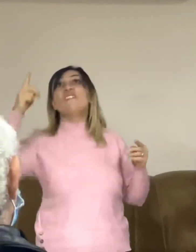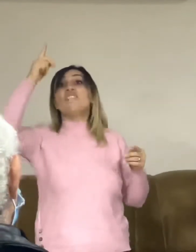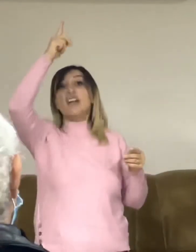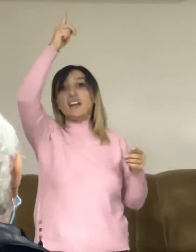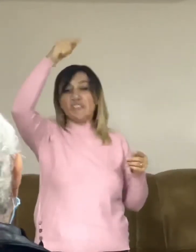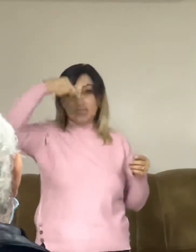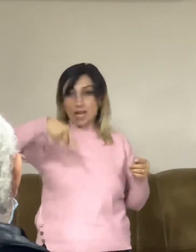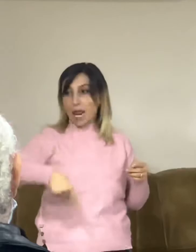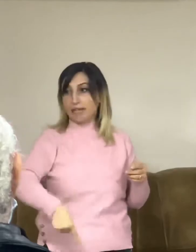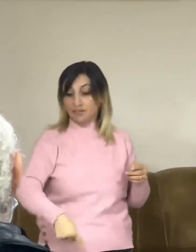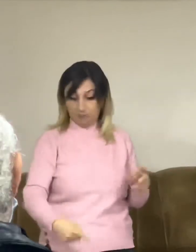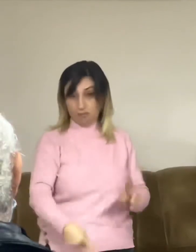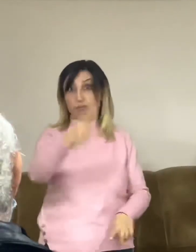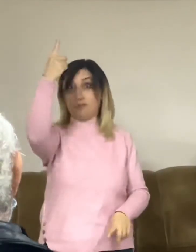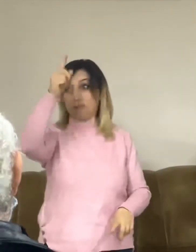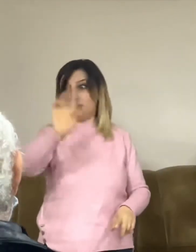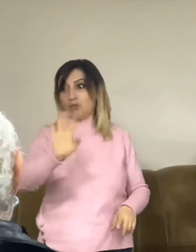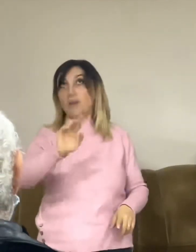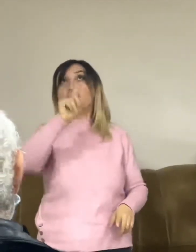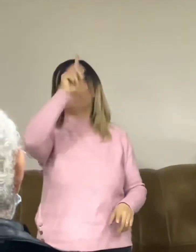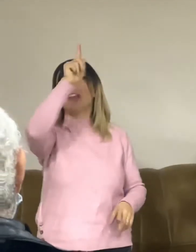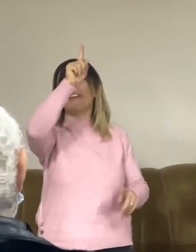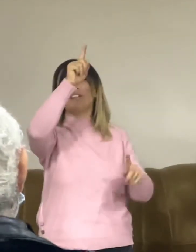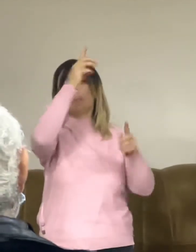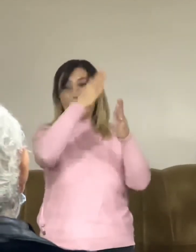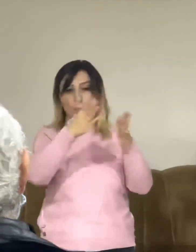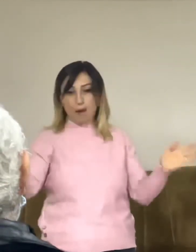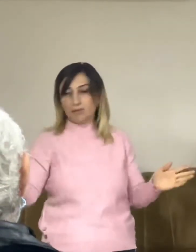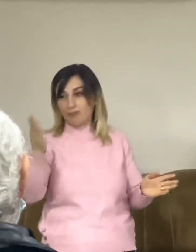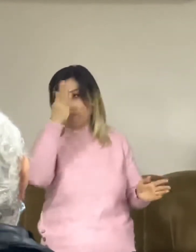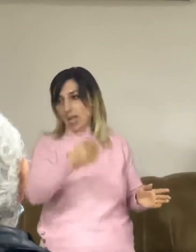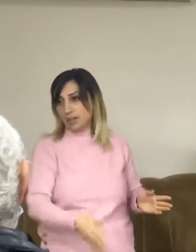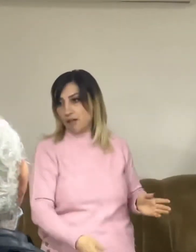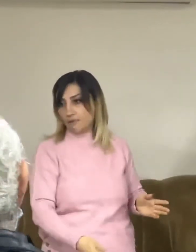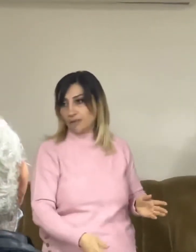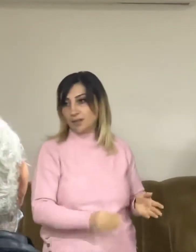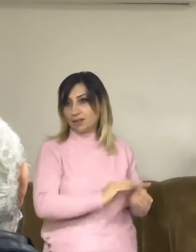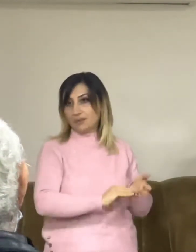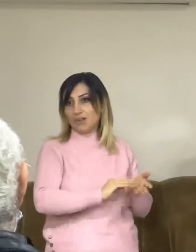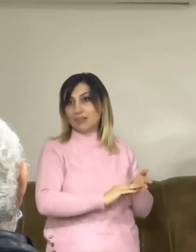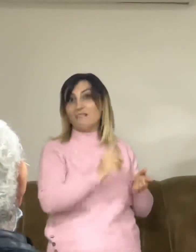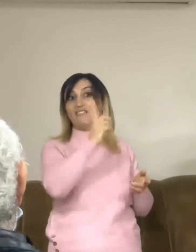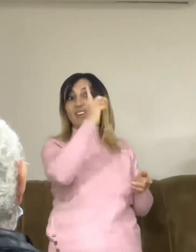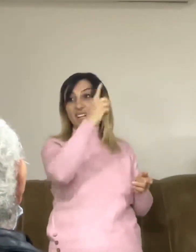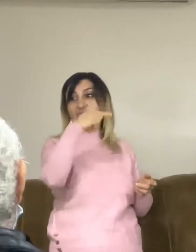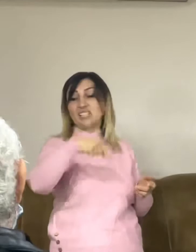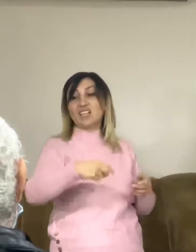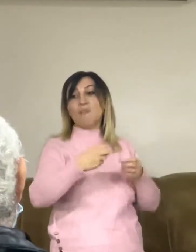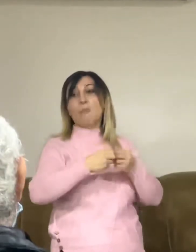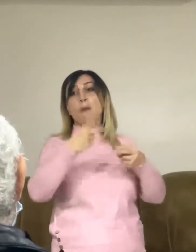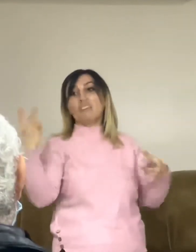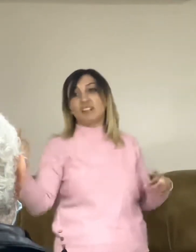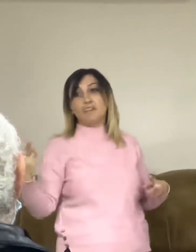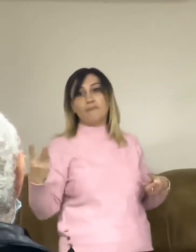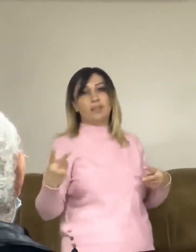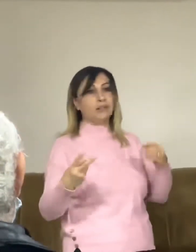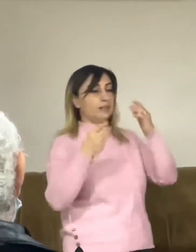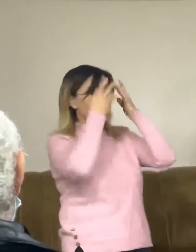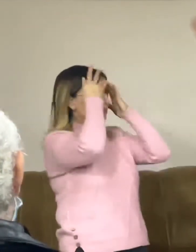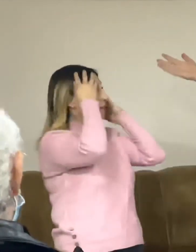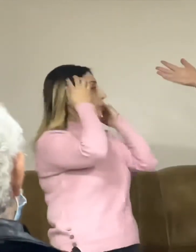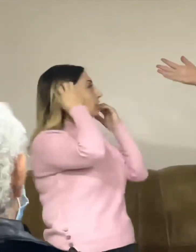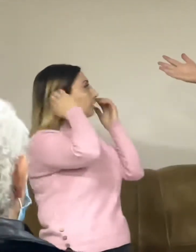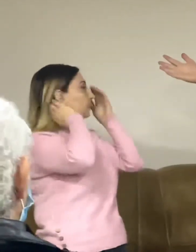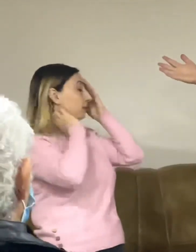որտեղ փրկությունը իրագործում է հենց ինքը Աստված։ Այսինքն այն քերովփեները, որ ծննդոցում կանգնեցին պահպանելու,